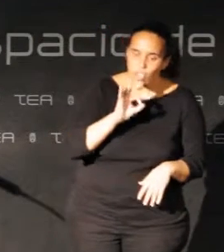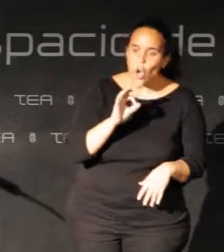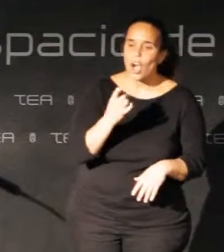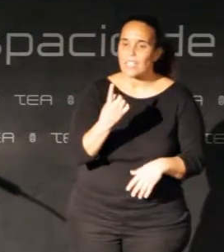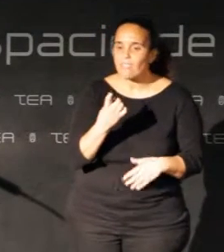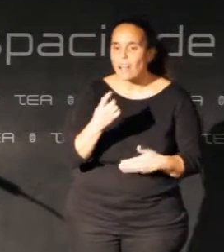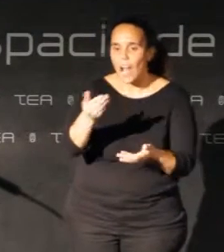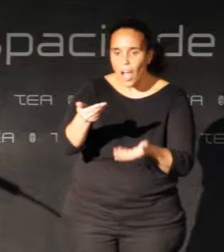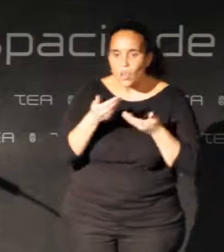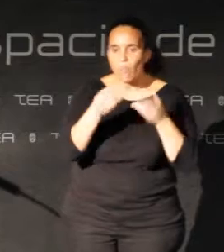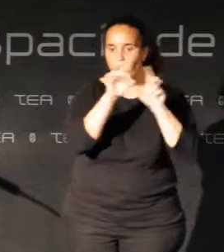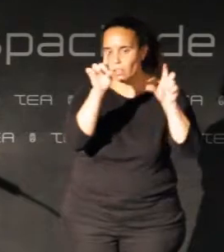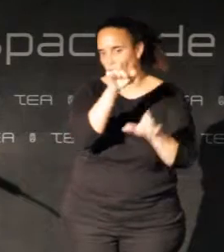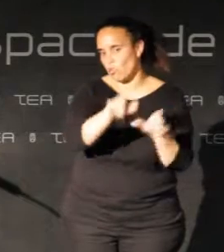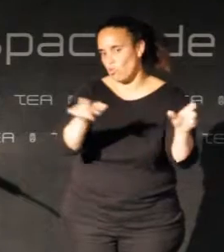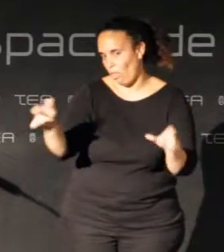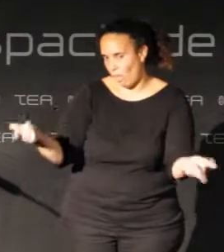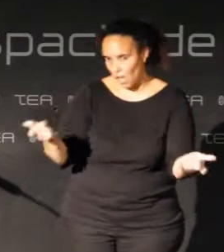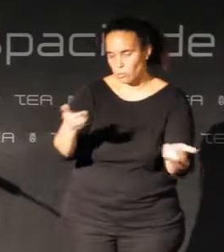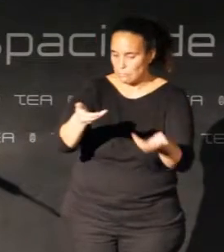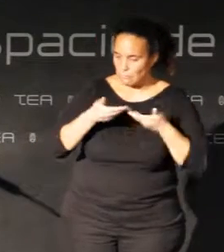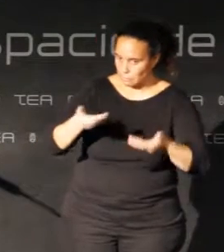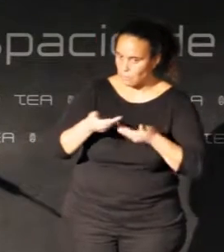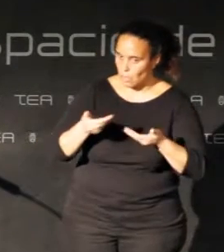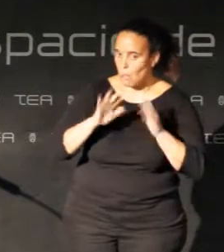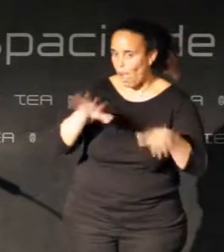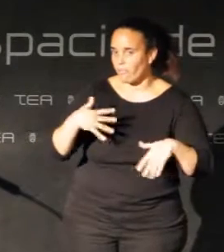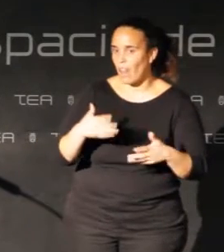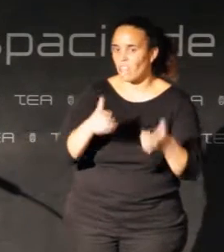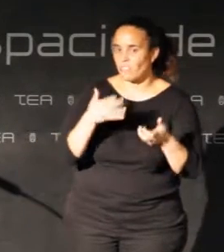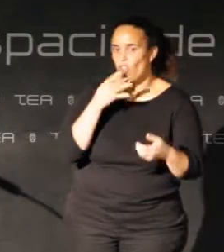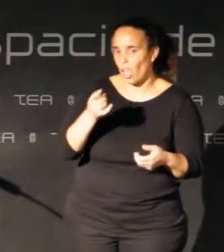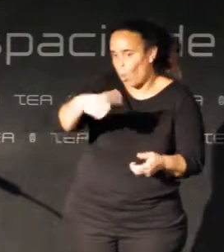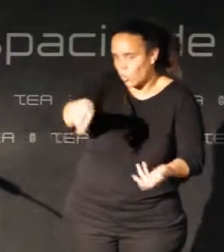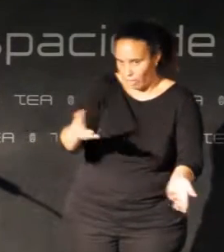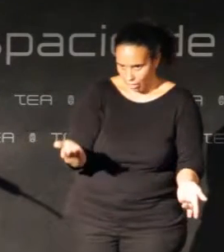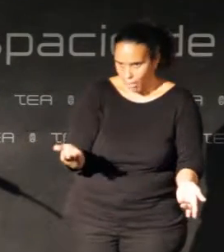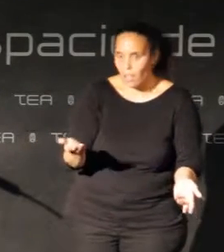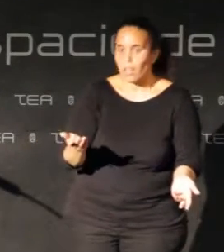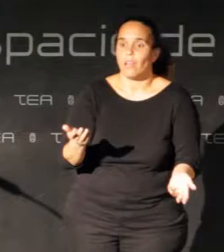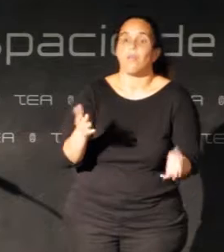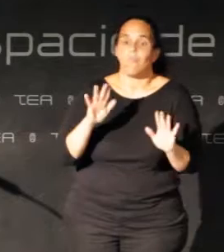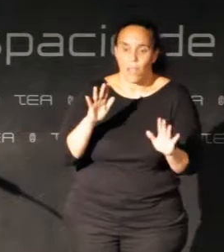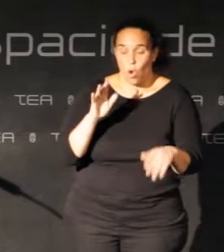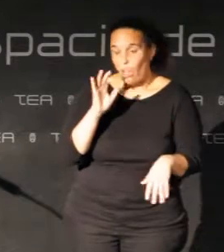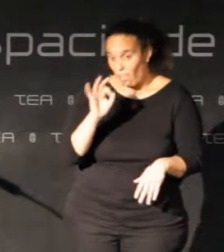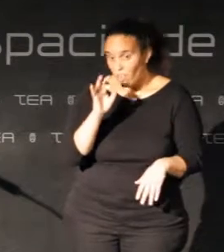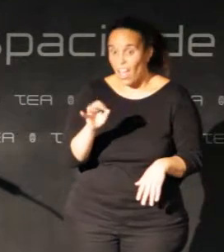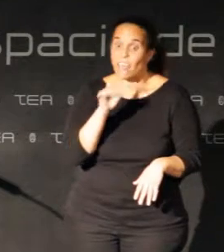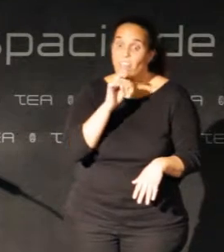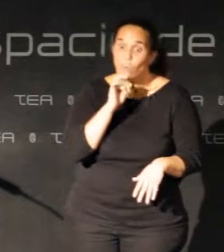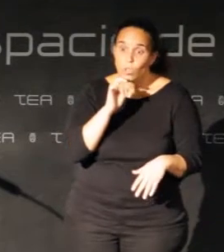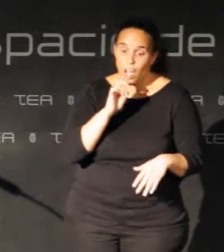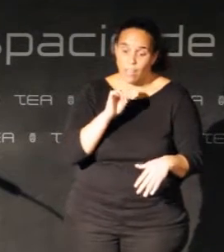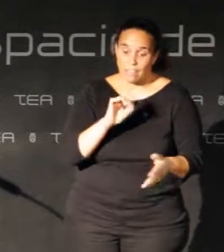las entidades ciudadanas, que al final son, digamos, los que se van a beneficiar en último término, pero también los que van a sufrir las dificultades de esa